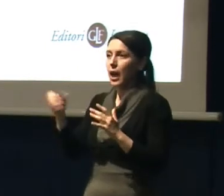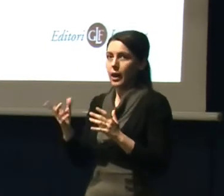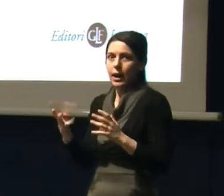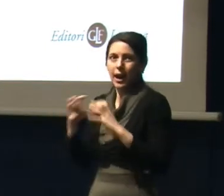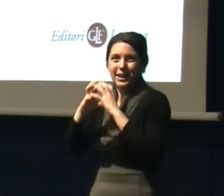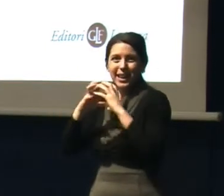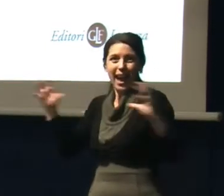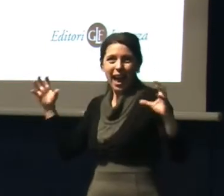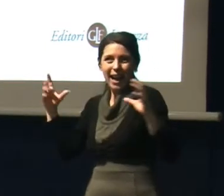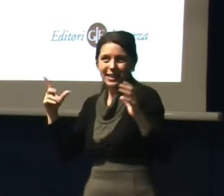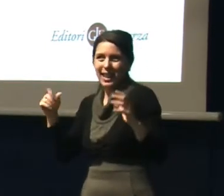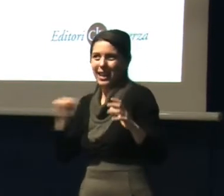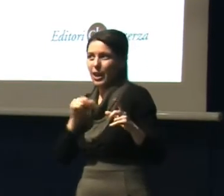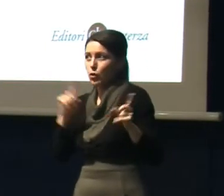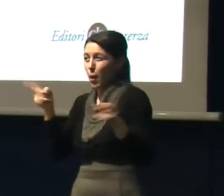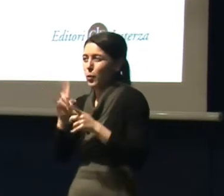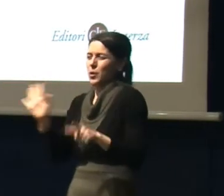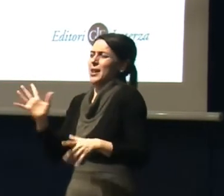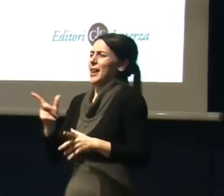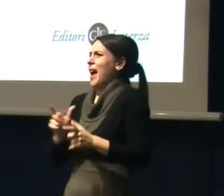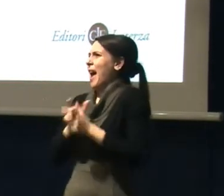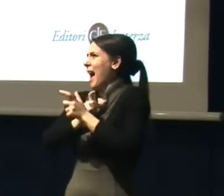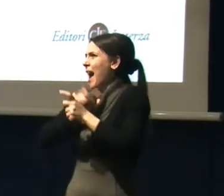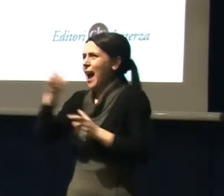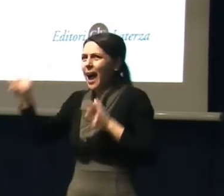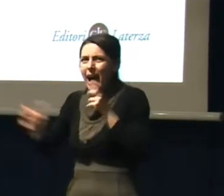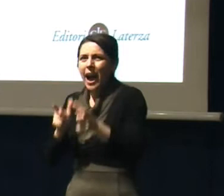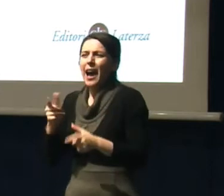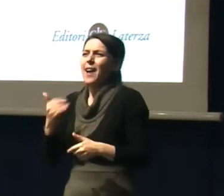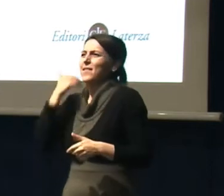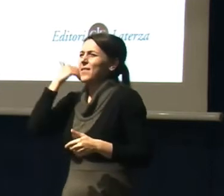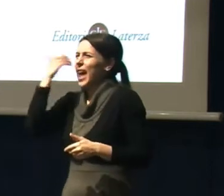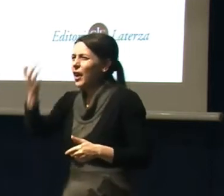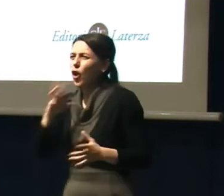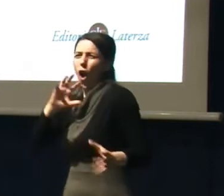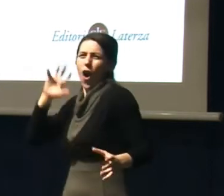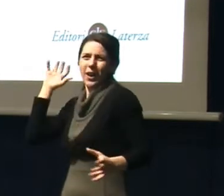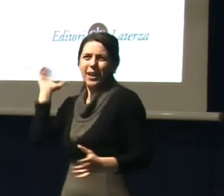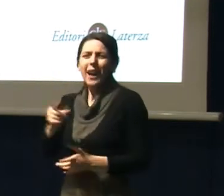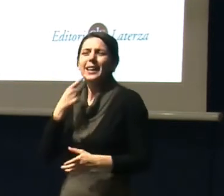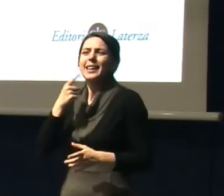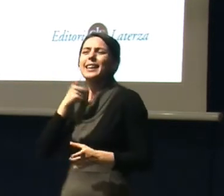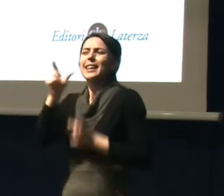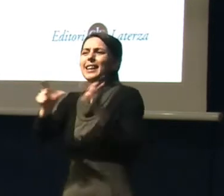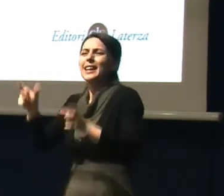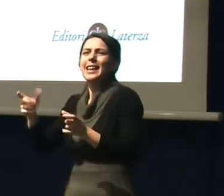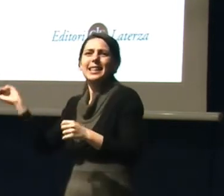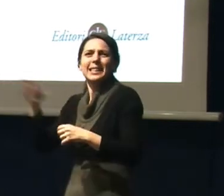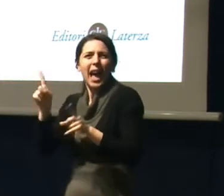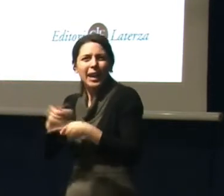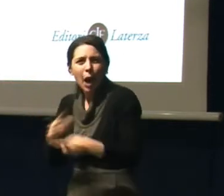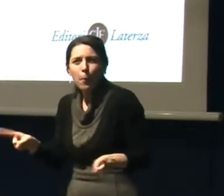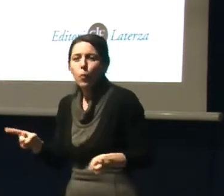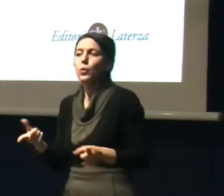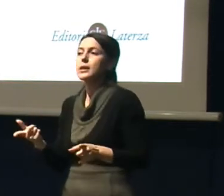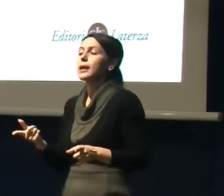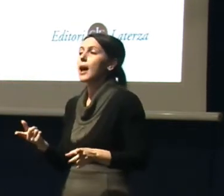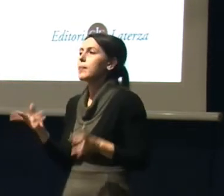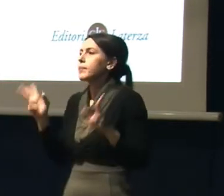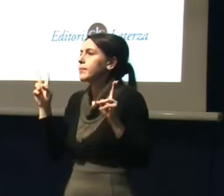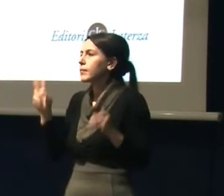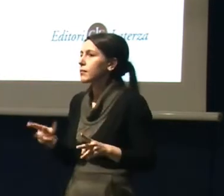hanno gridato alla vergogna pirateria hanno fatto causa agli utenti perché che scaricavano la musica è in